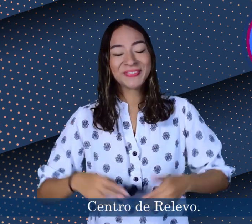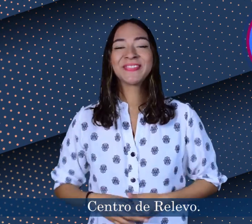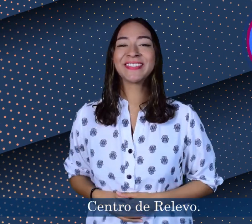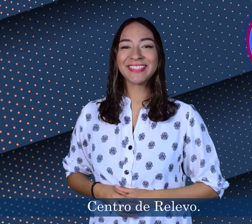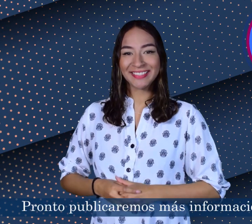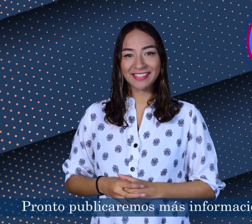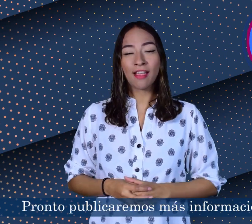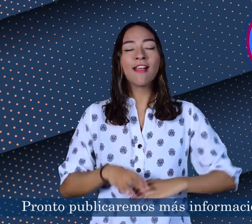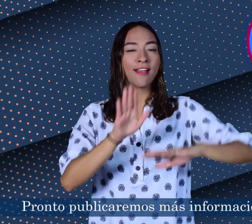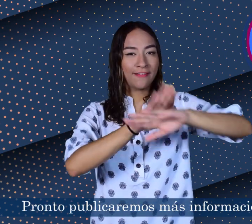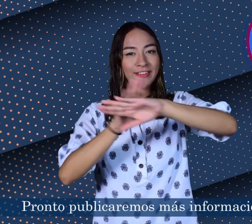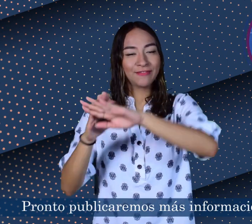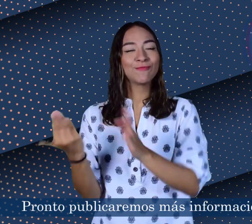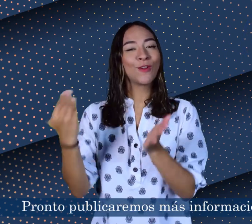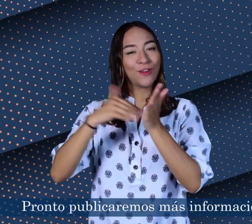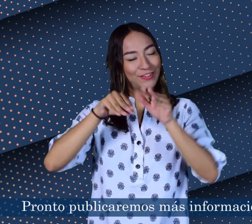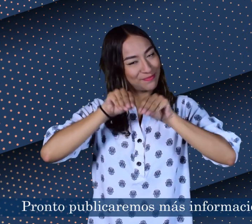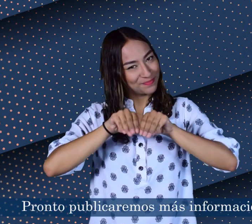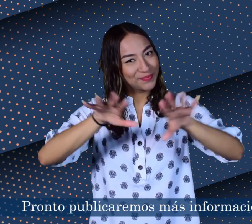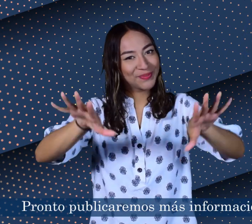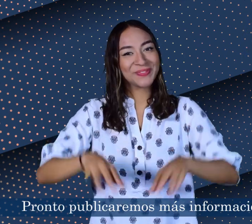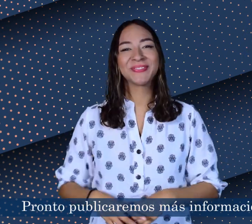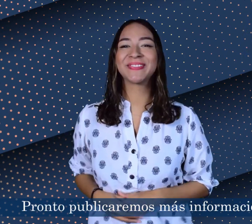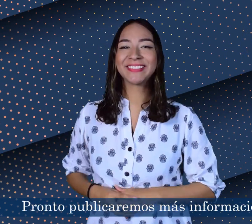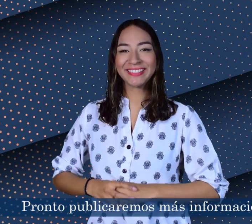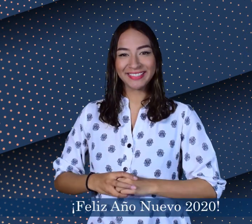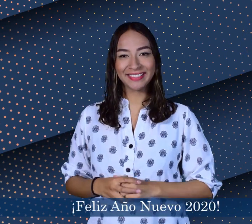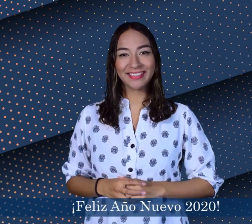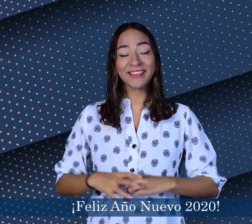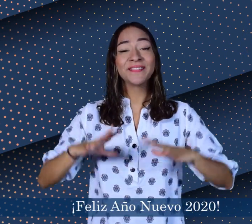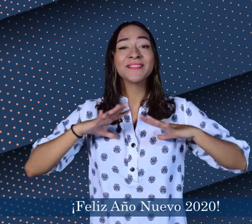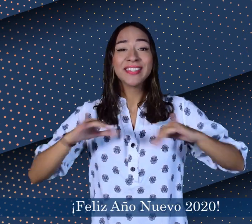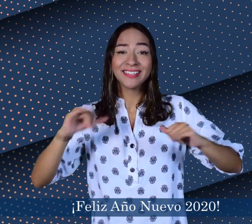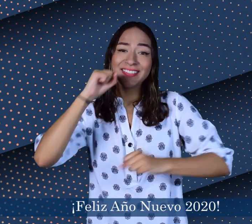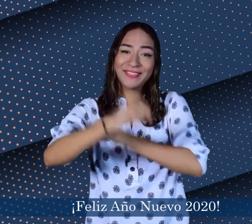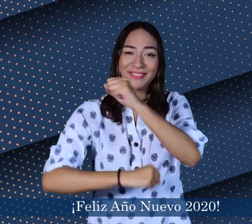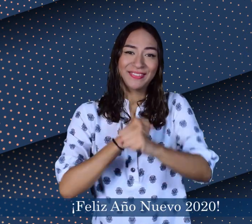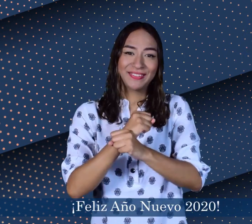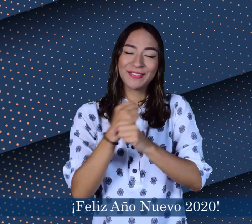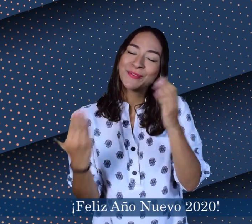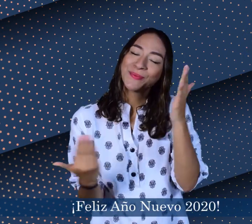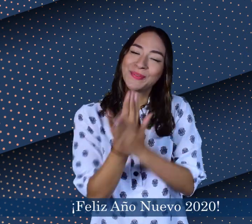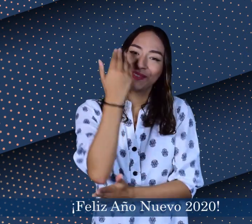Pronto publicaremos más información. ¡Feliz Año Nuevo 2020!